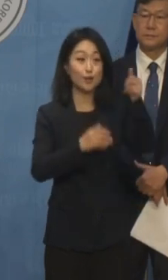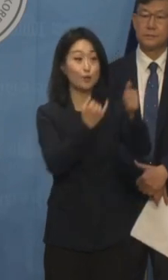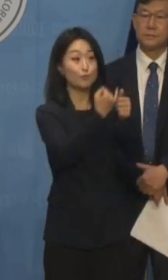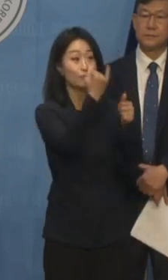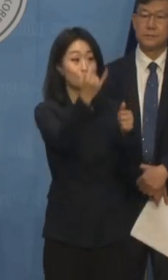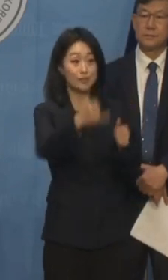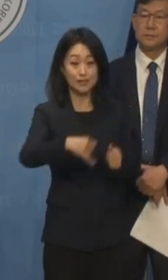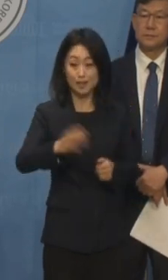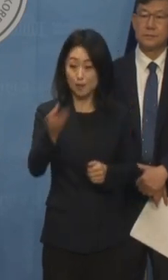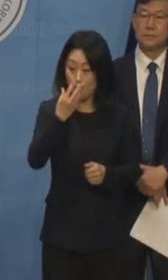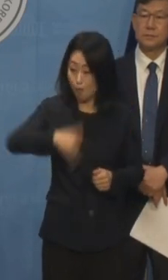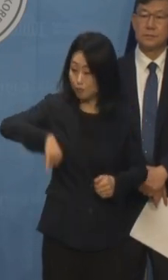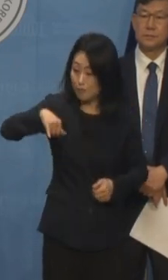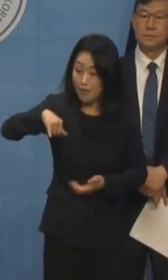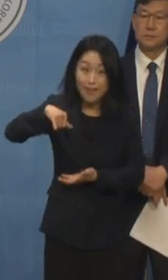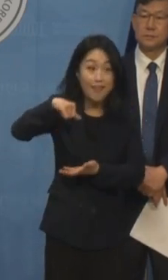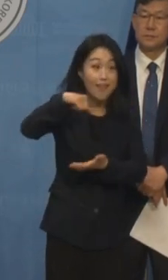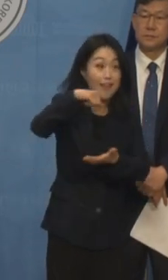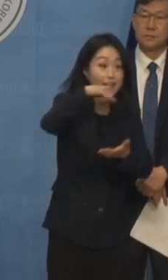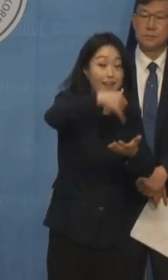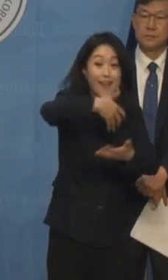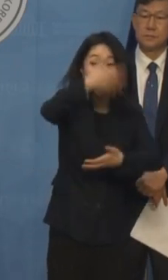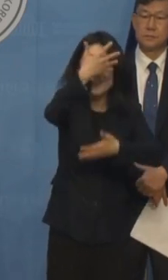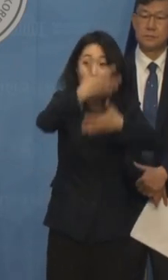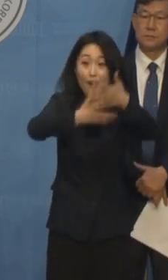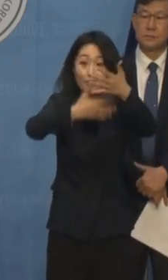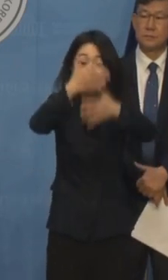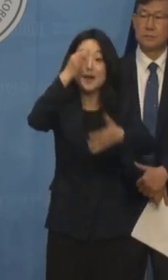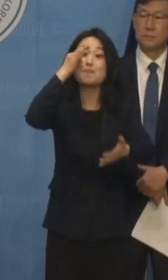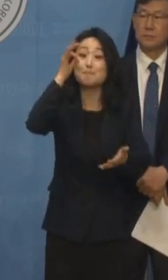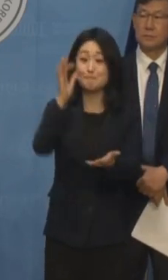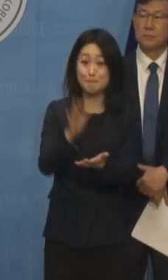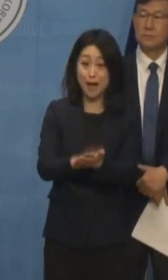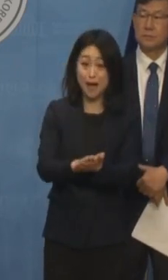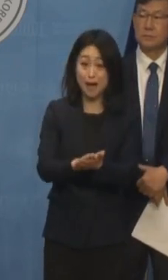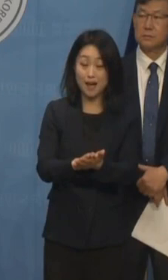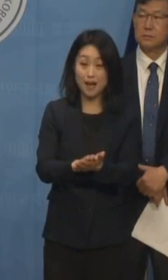부인의 명품백 수수 현장을 모두 지켜본